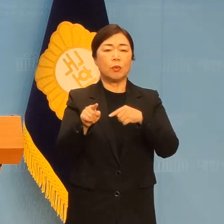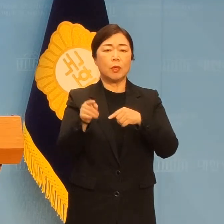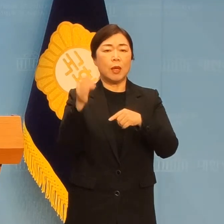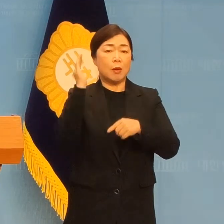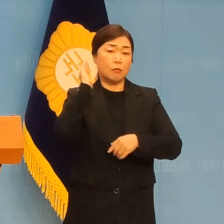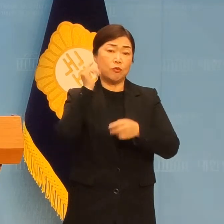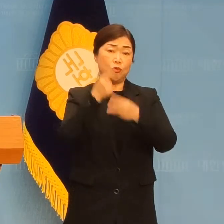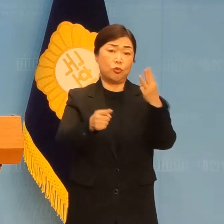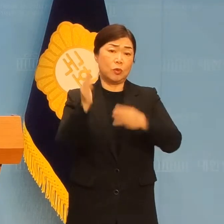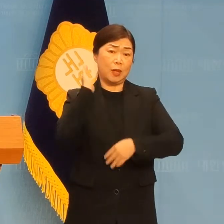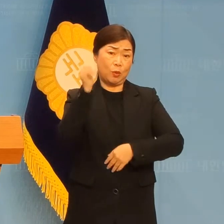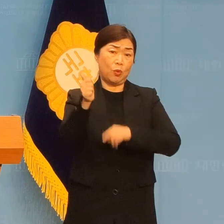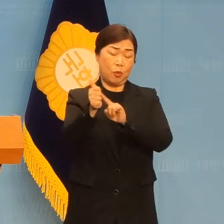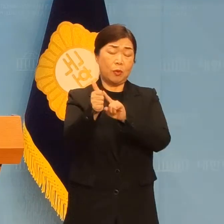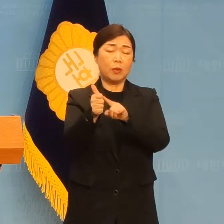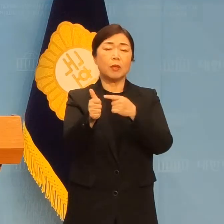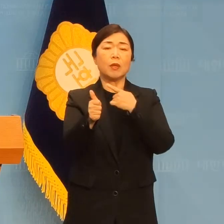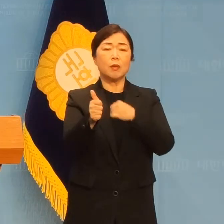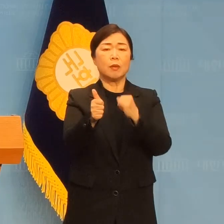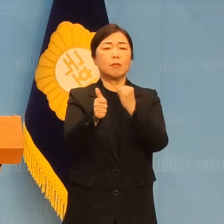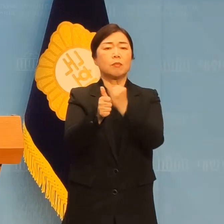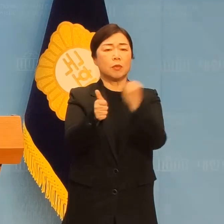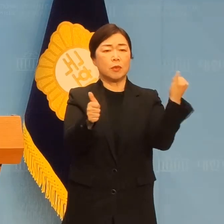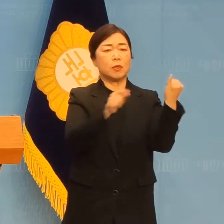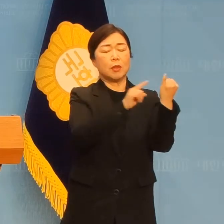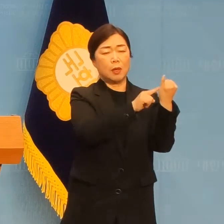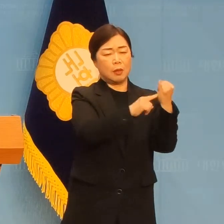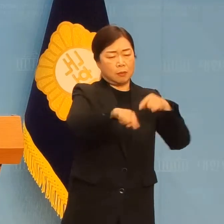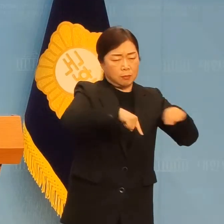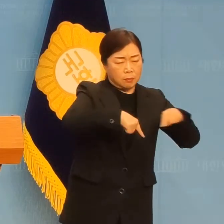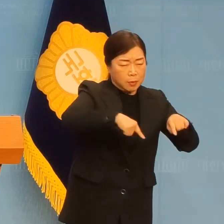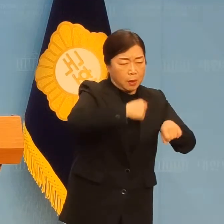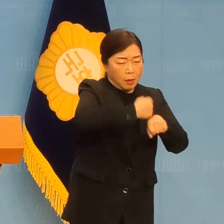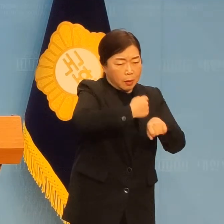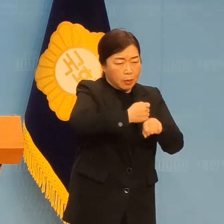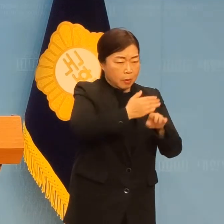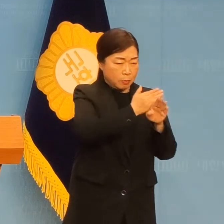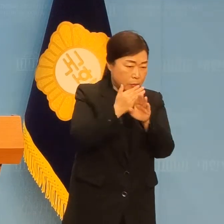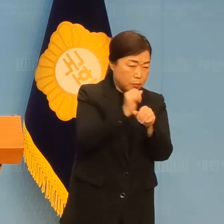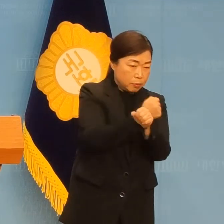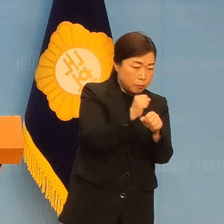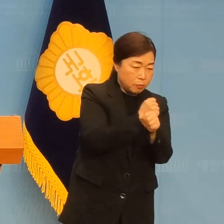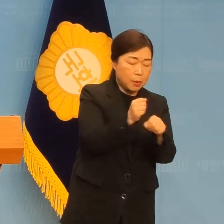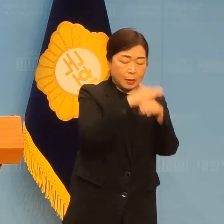네트워크에 종속되었던 기괴한 현실이 적나라하게 드러난 것입니다.